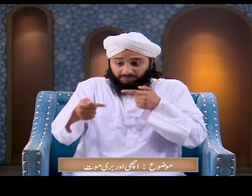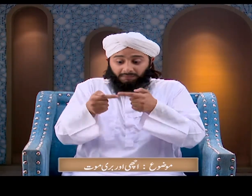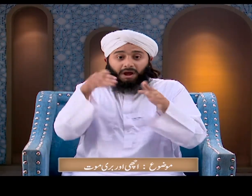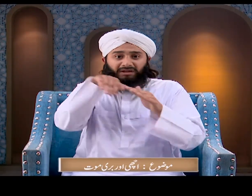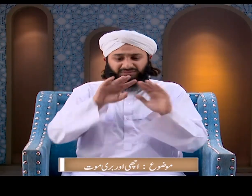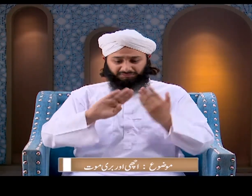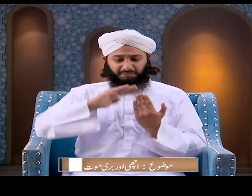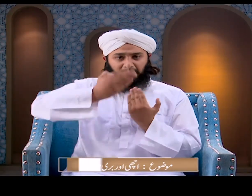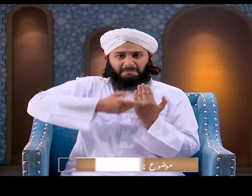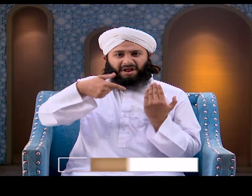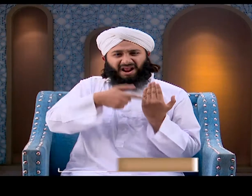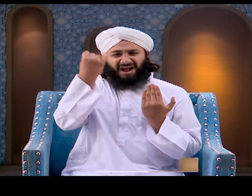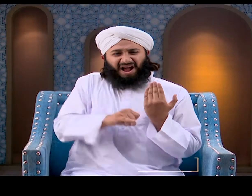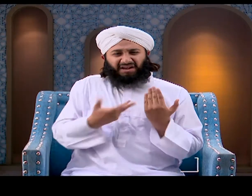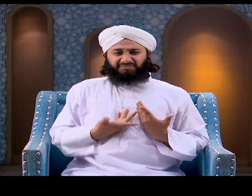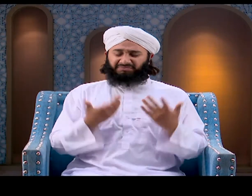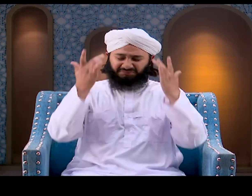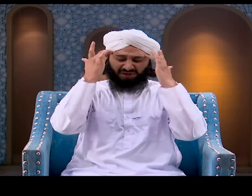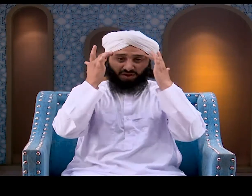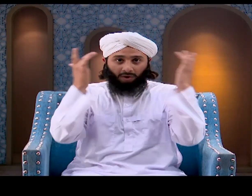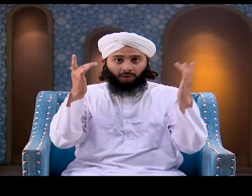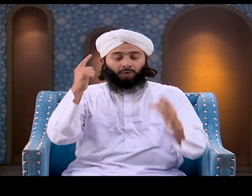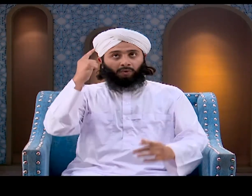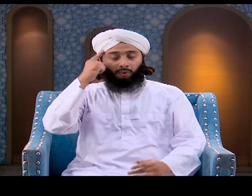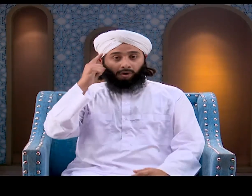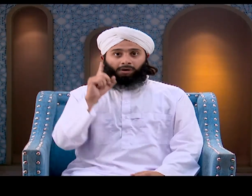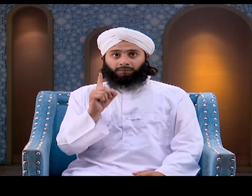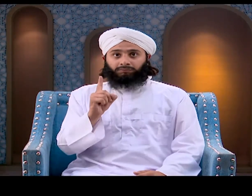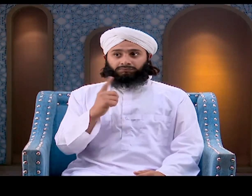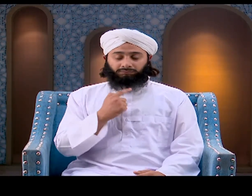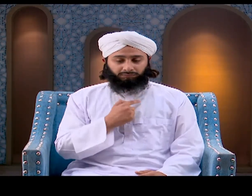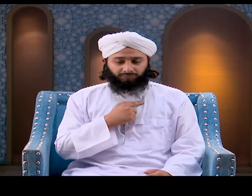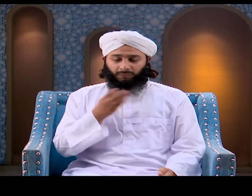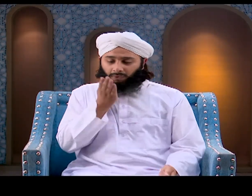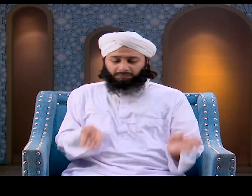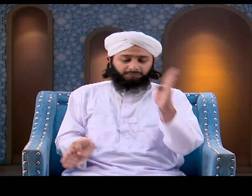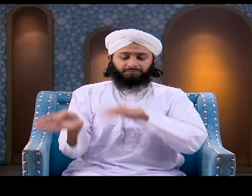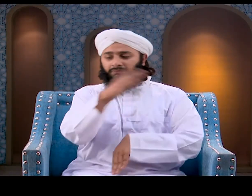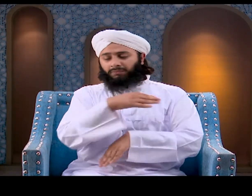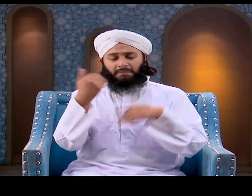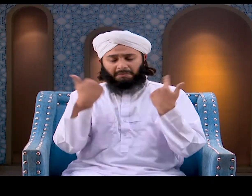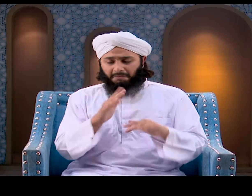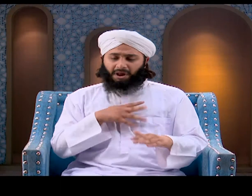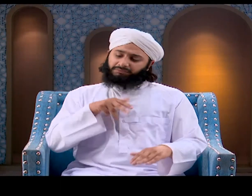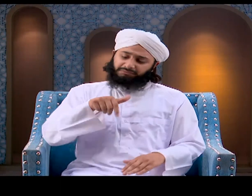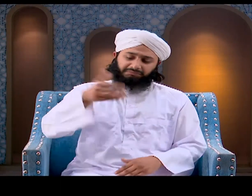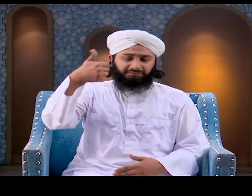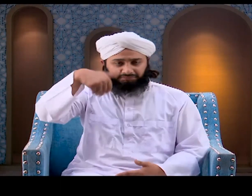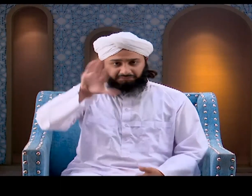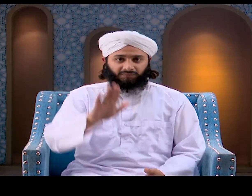سن کر محلب کی عقل ٹھکانے آ گئی. اس نے تکبر والی چال ترک کی اور آگے روانہ ہو گیا. اے عاشقان رسول، معلوم ہوا کہ